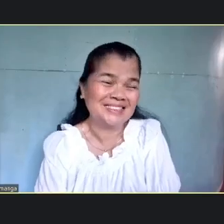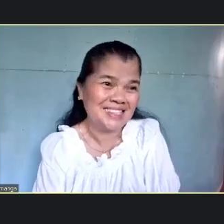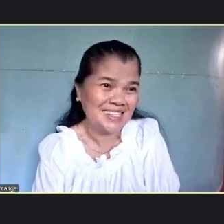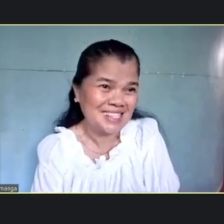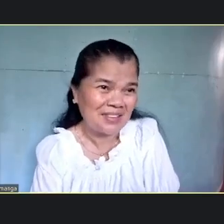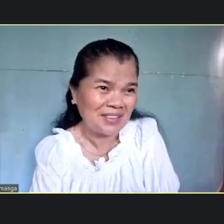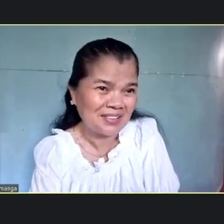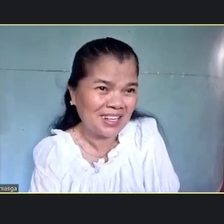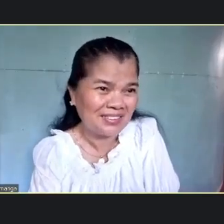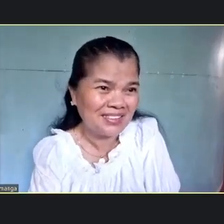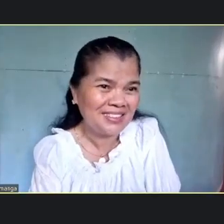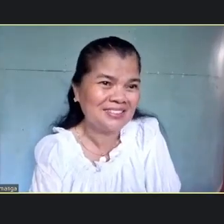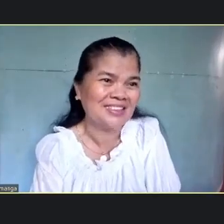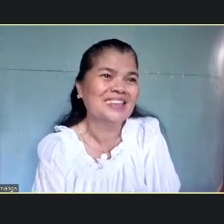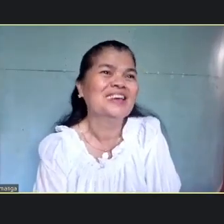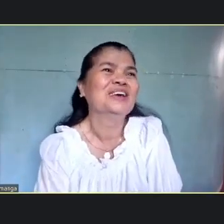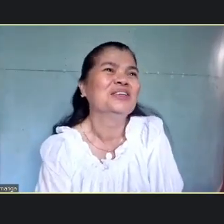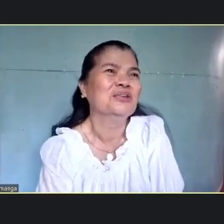Yung sinasabi nung